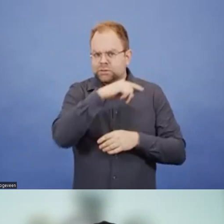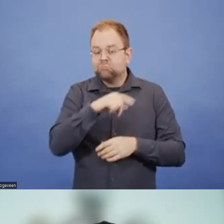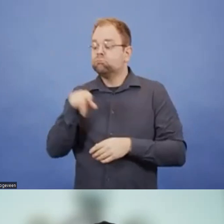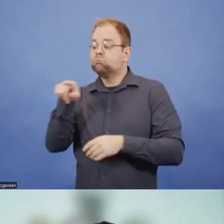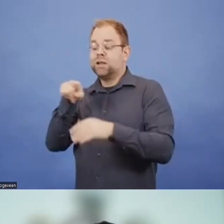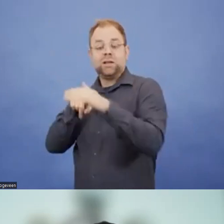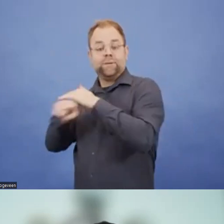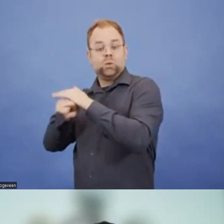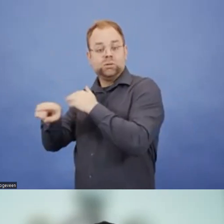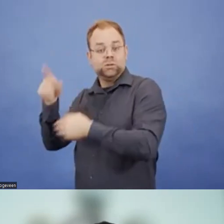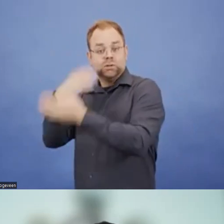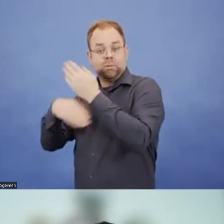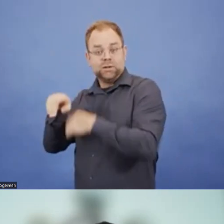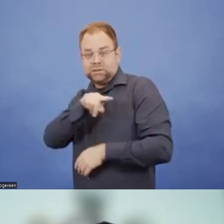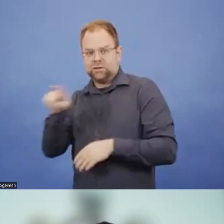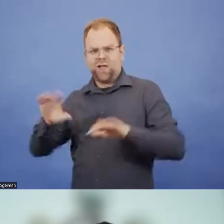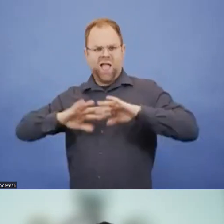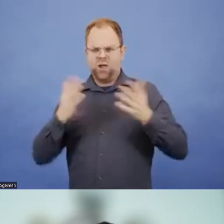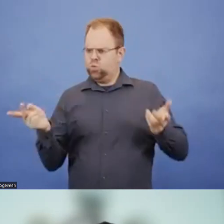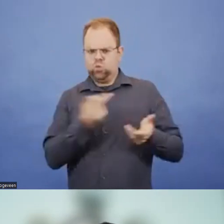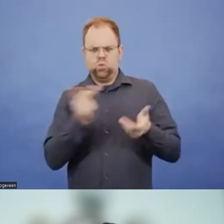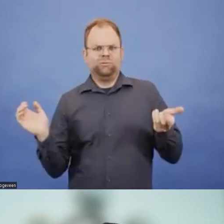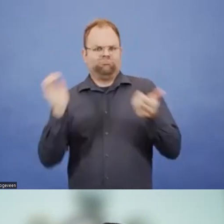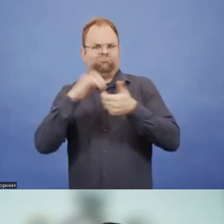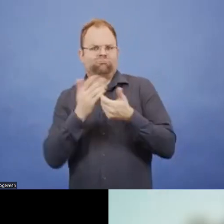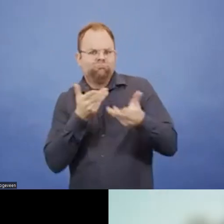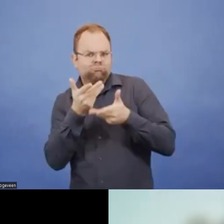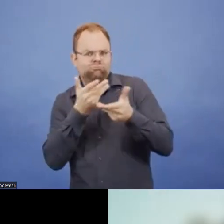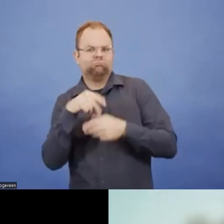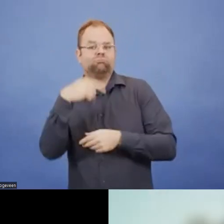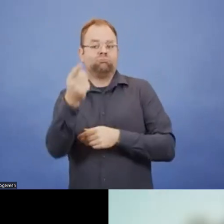global. Y ahora le doy palabra a Juan Ángel.